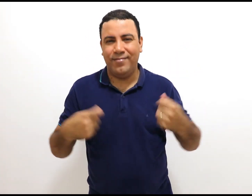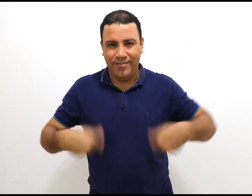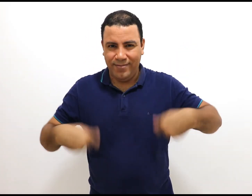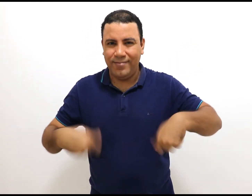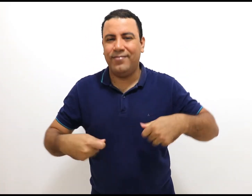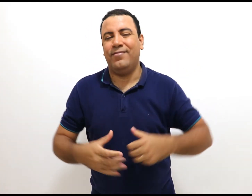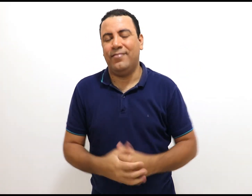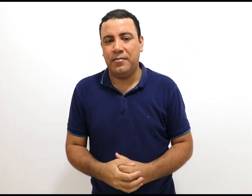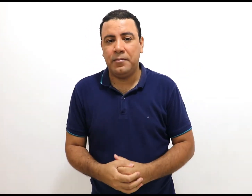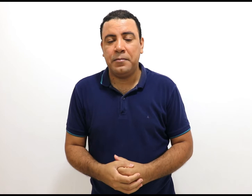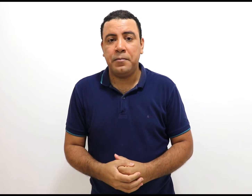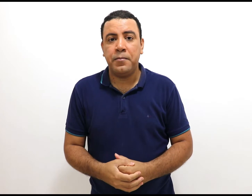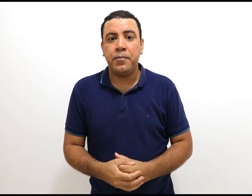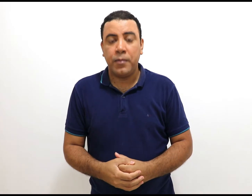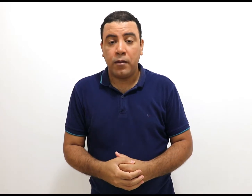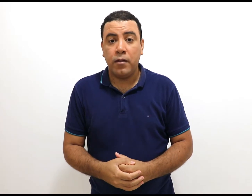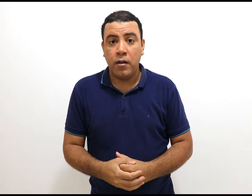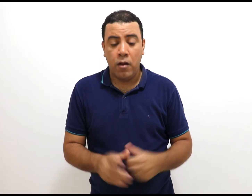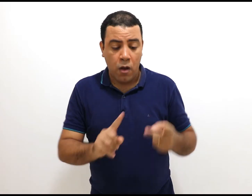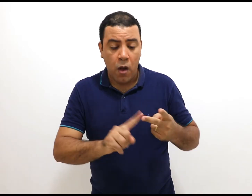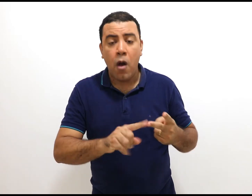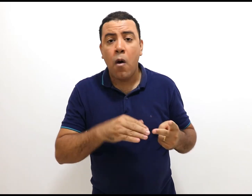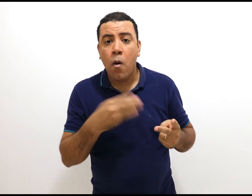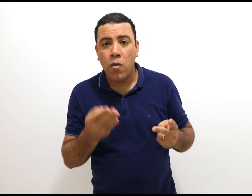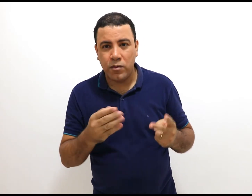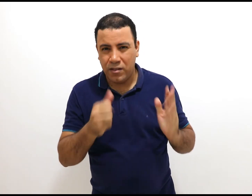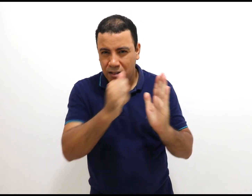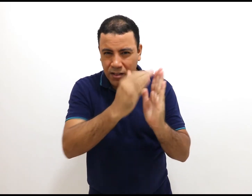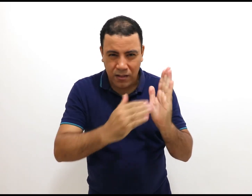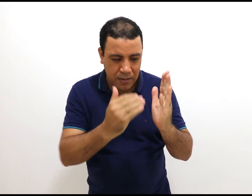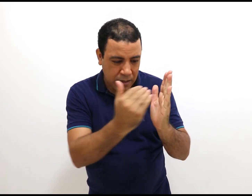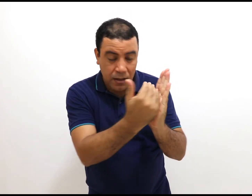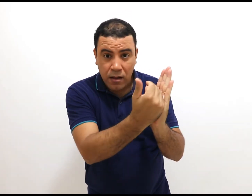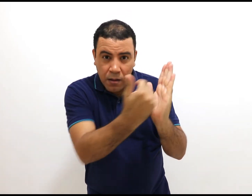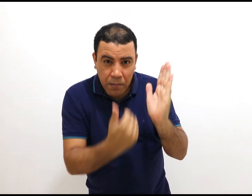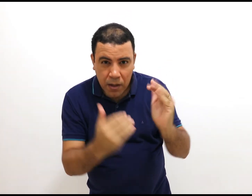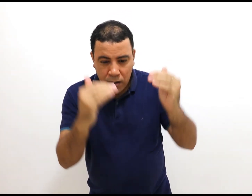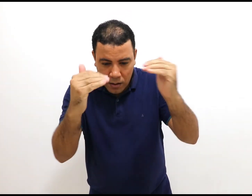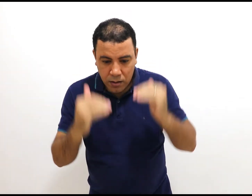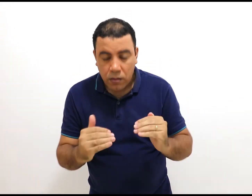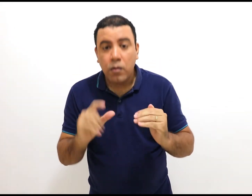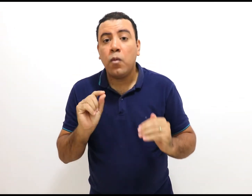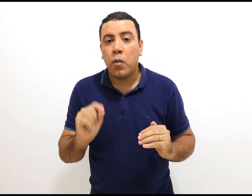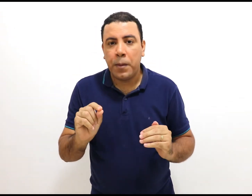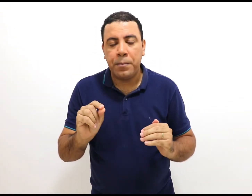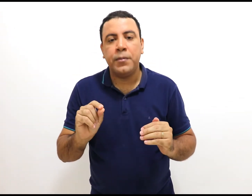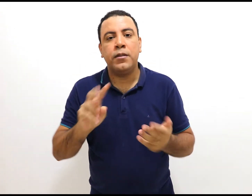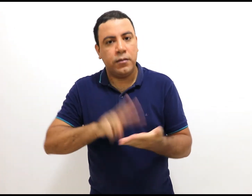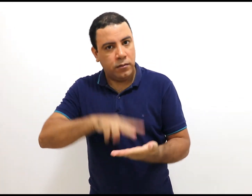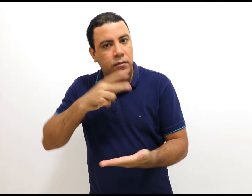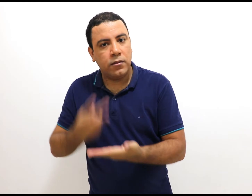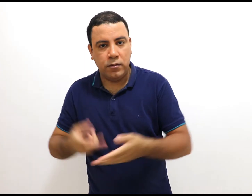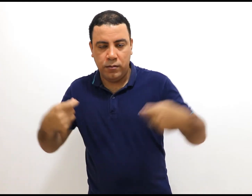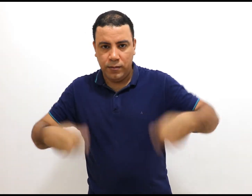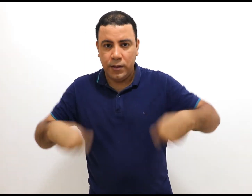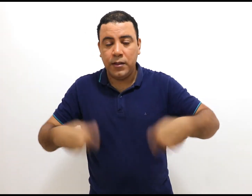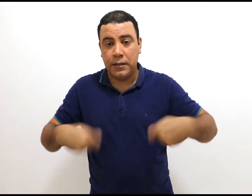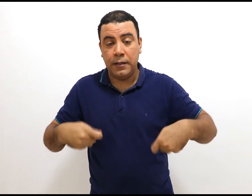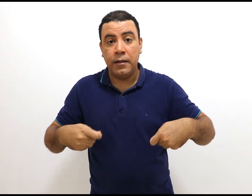A segunda parte envolve traduzir, escrever o significado em português de 4 frases